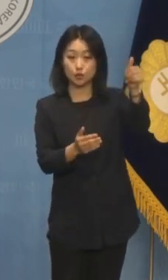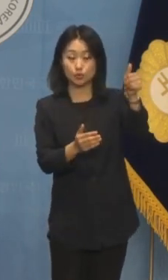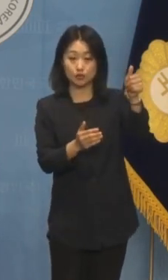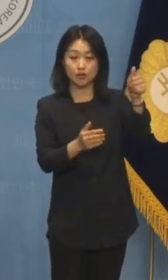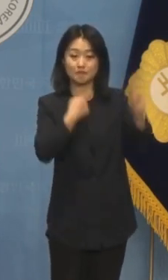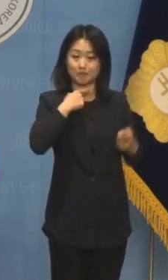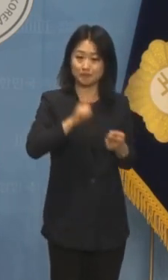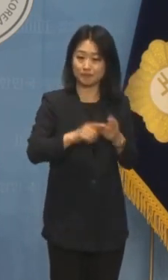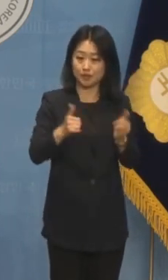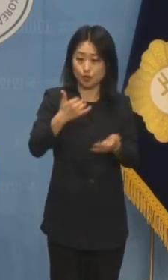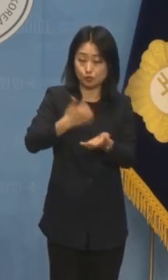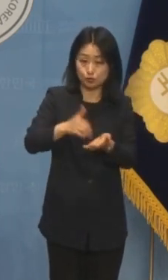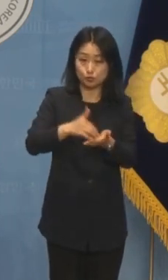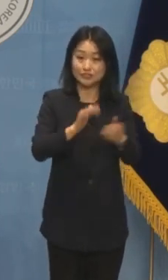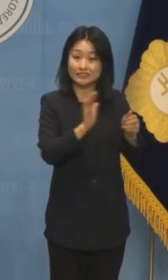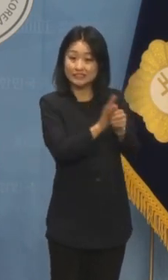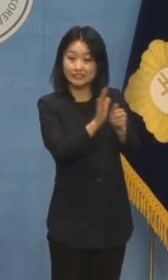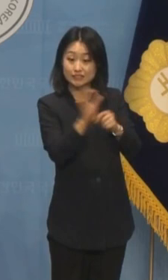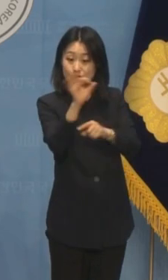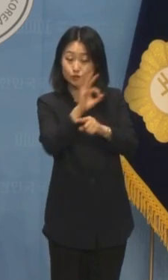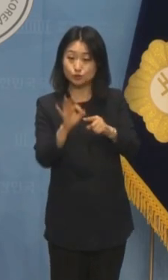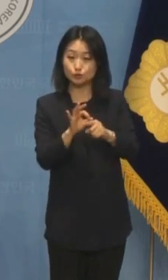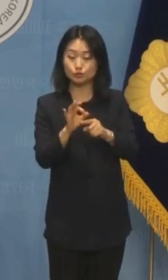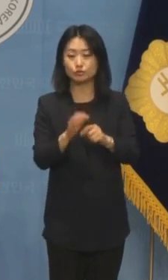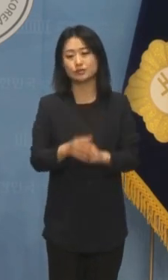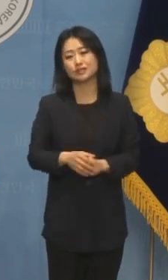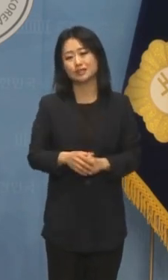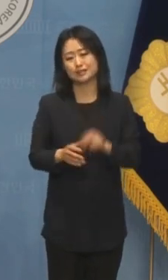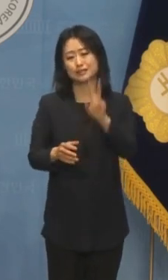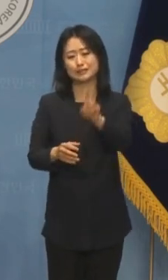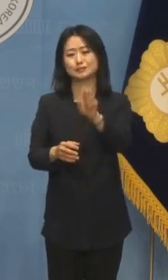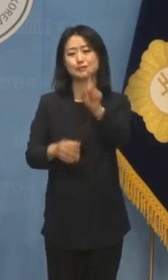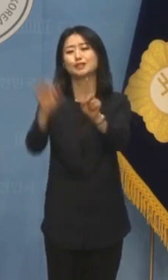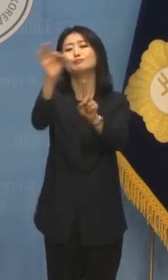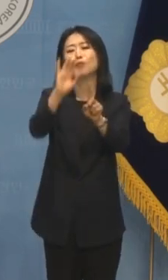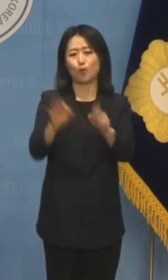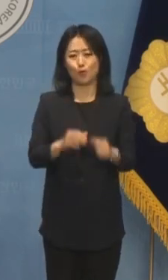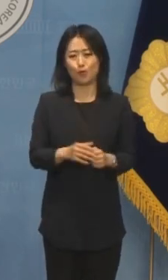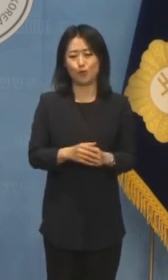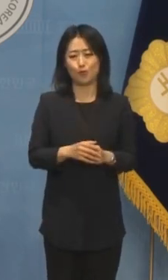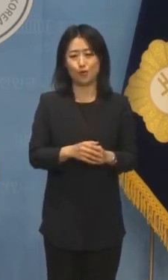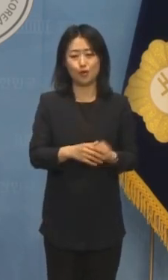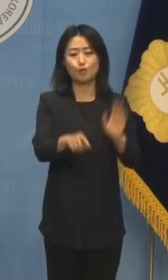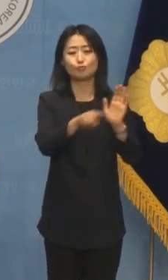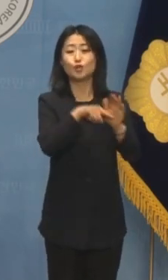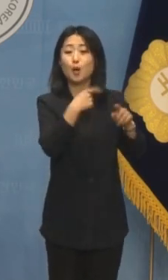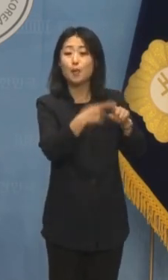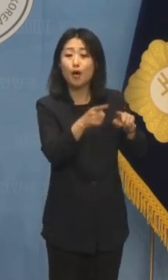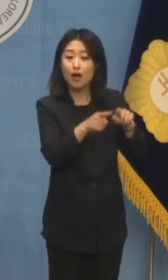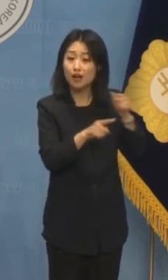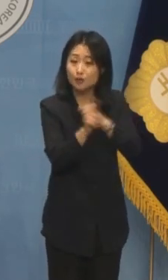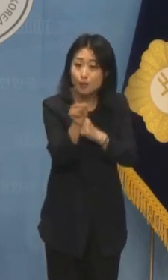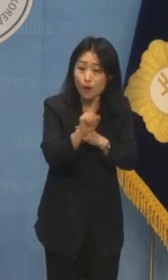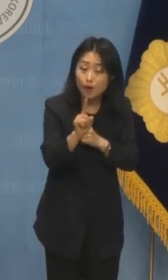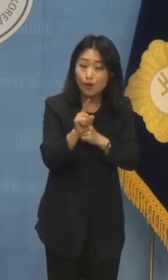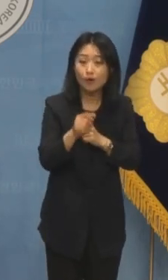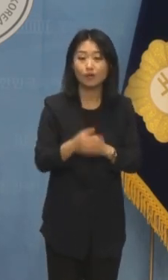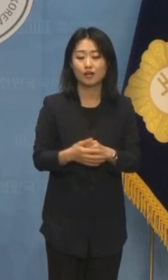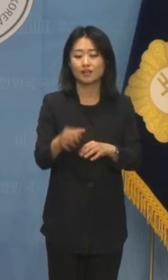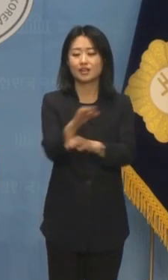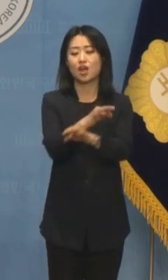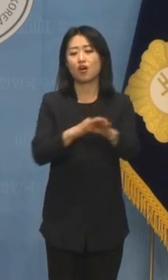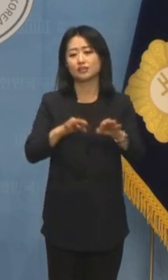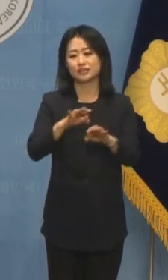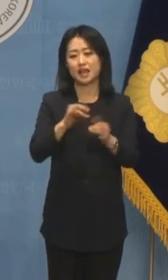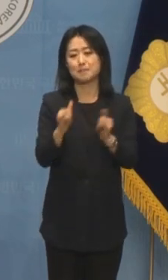최저 21%였습니다. 부정평가 이유 중 가장 큰 것이 15%를 차지한